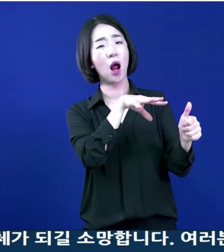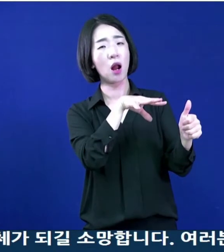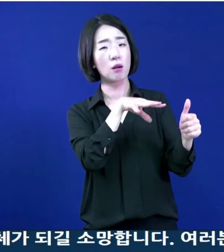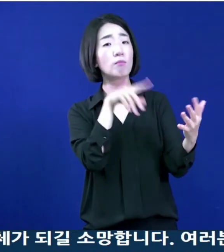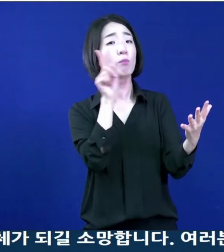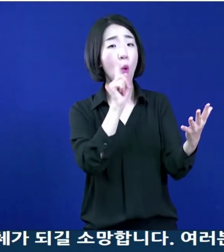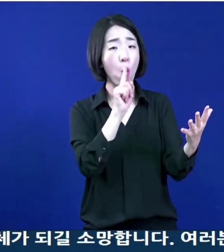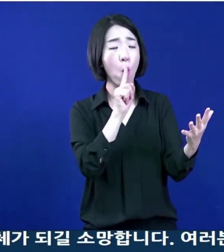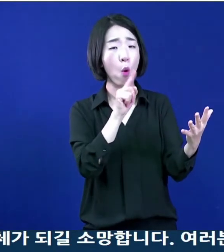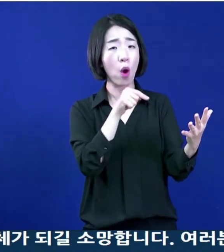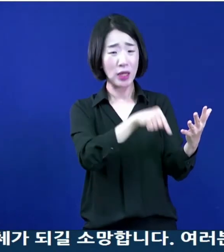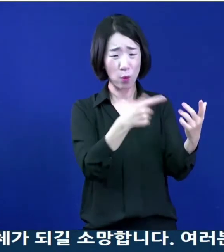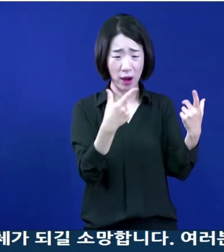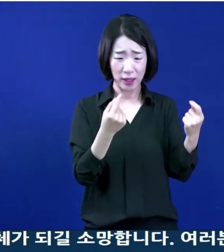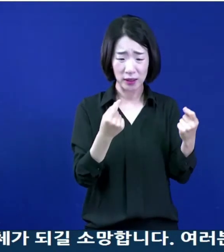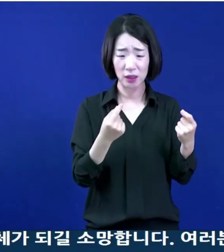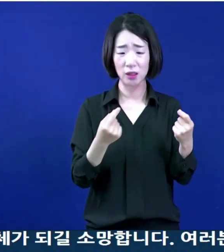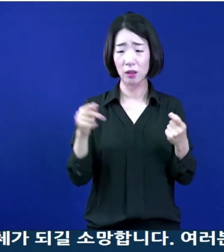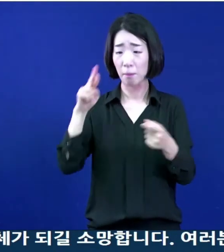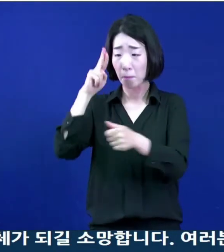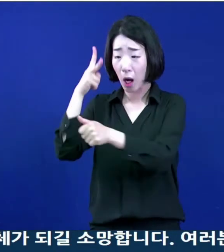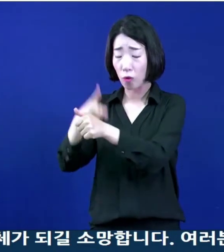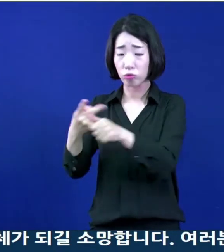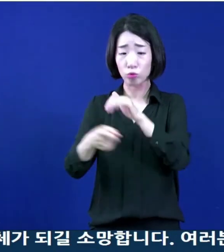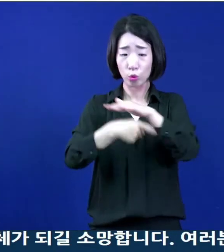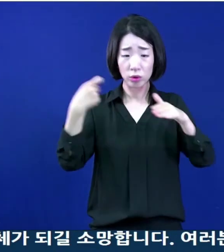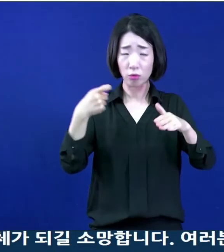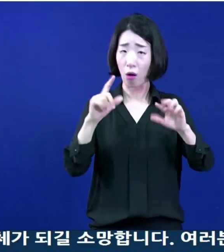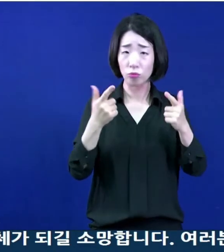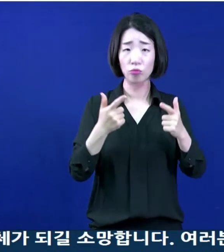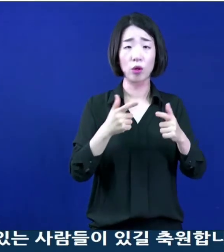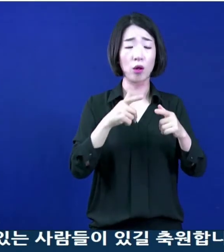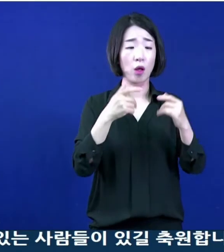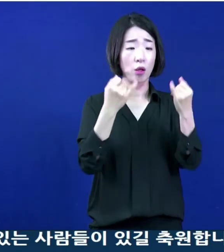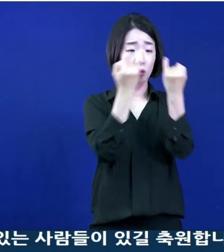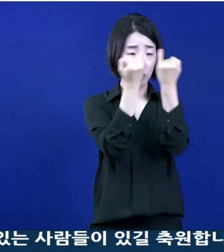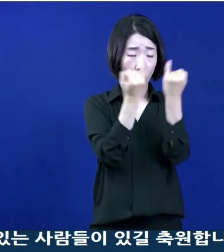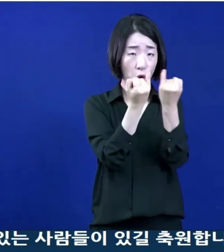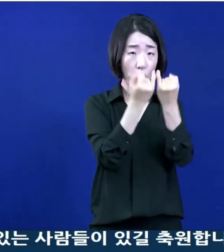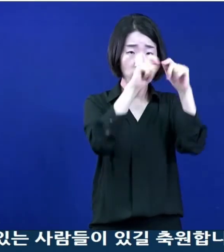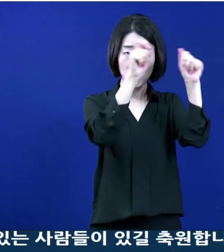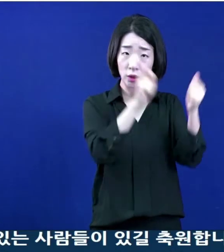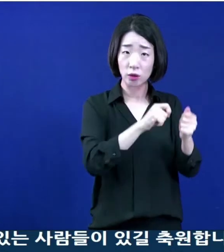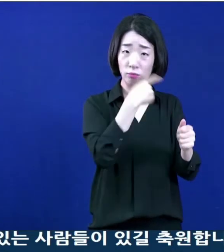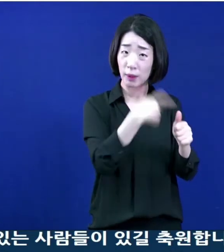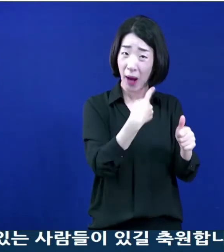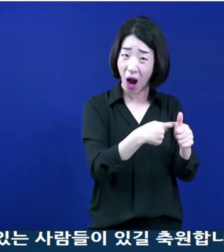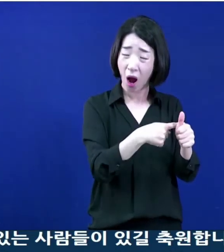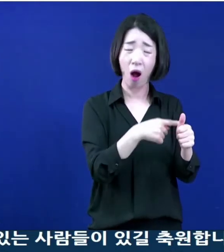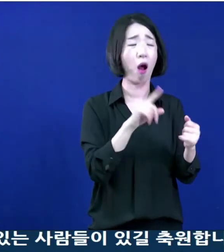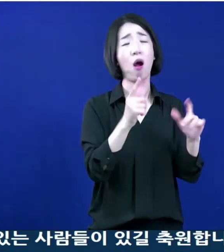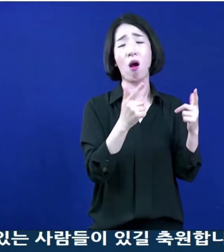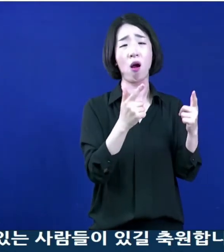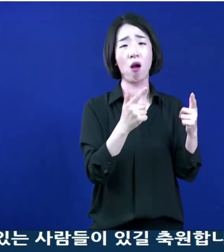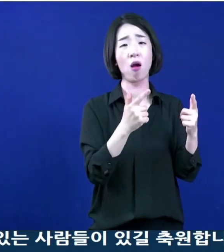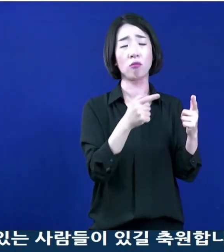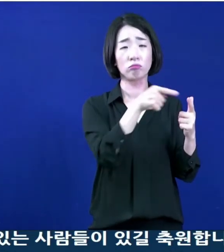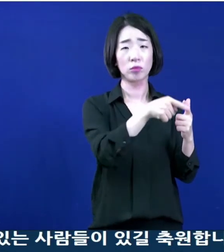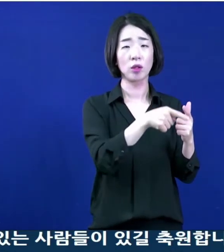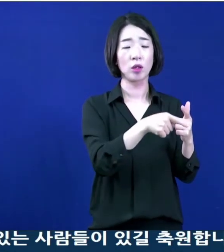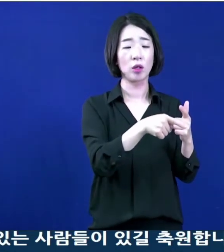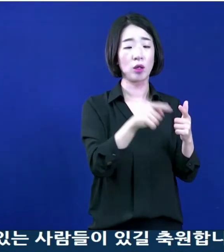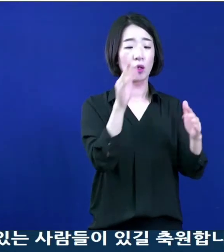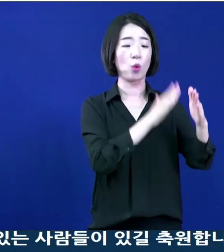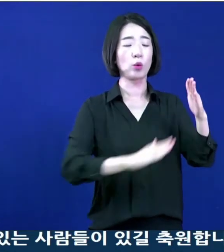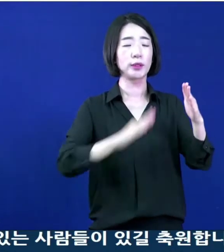일이 아니다. 너희는 얼마든지 정식적으로 바울을 고발할 수 있다. 그 정식적인 절차를 밟아라. 이렇게